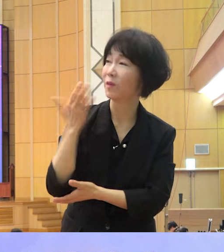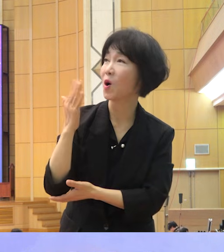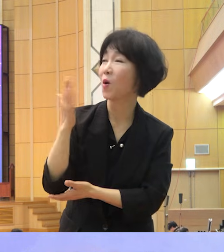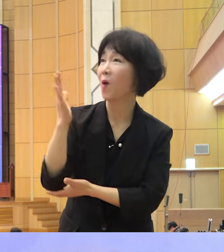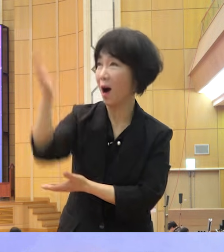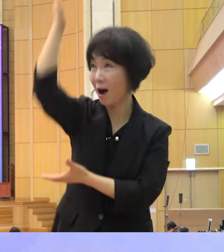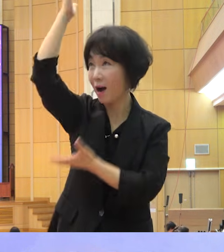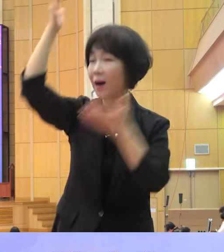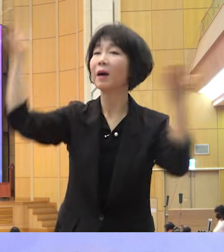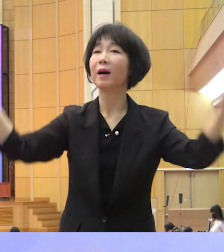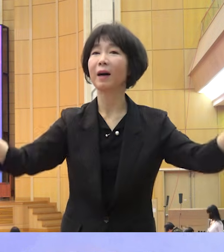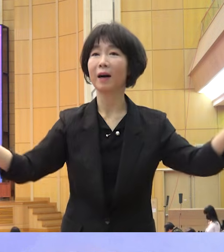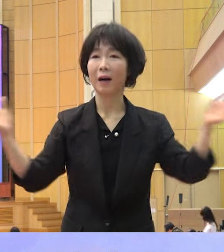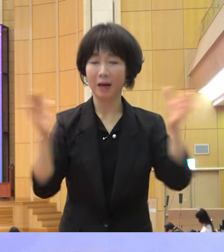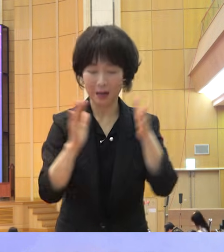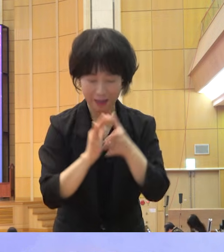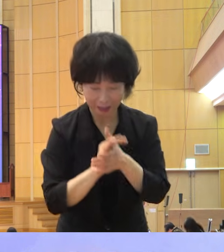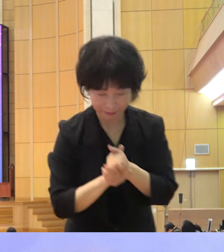영광.